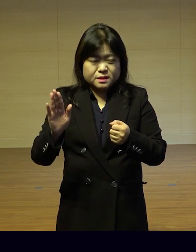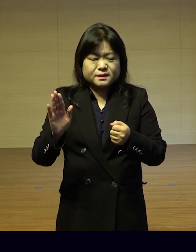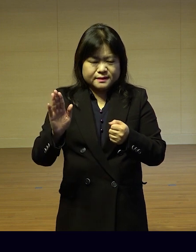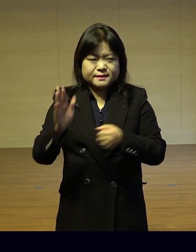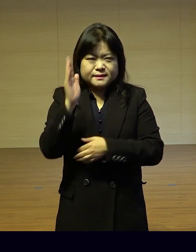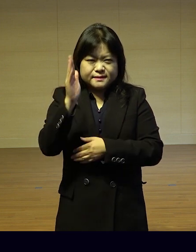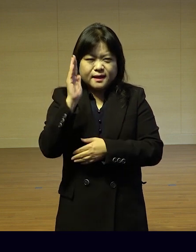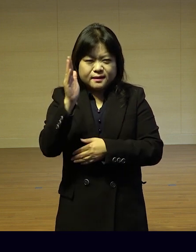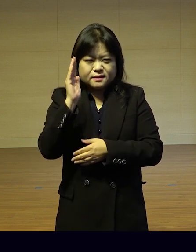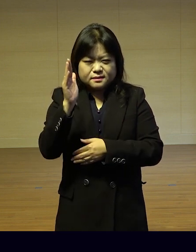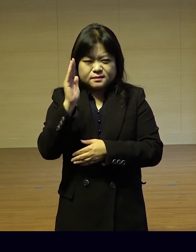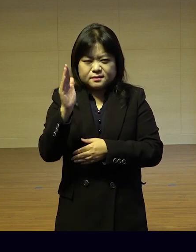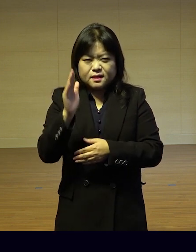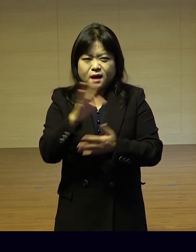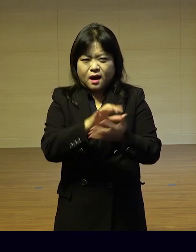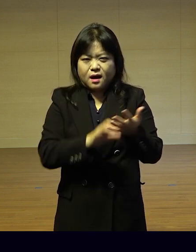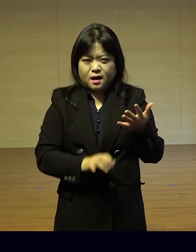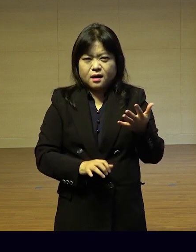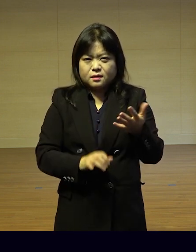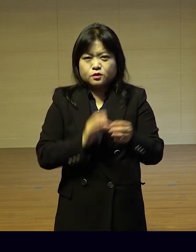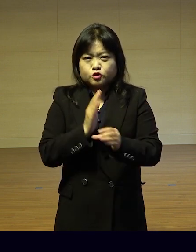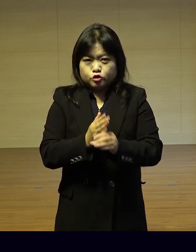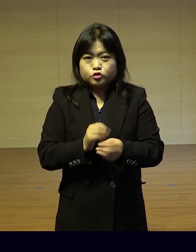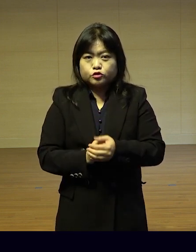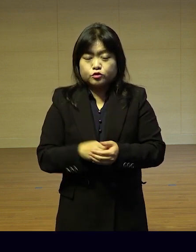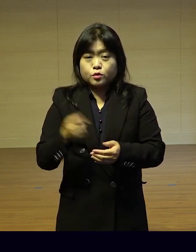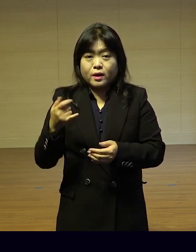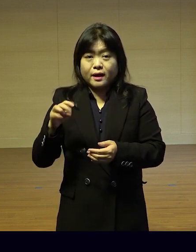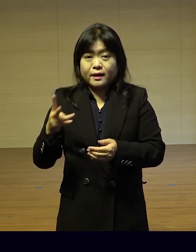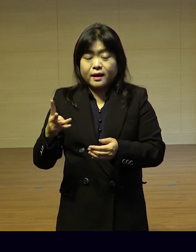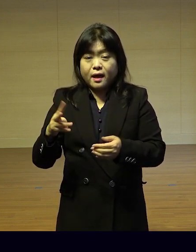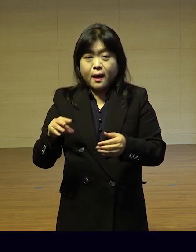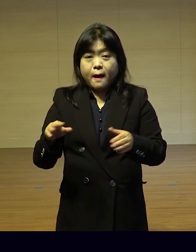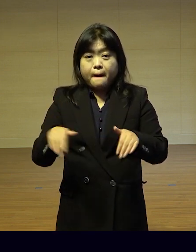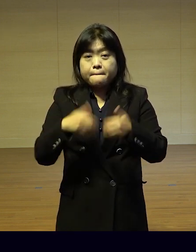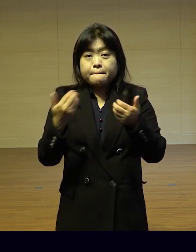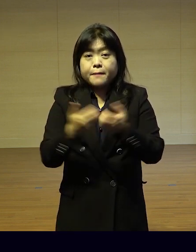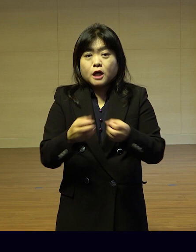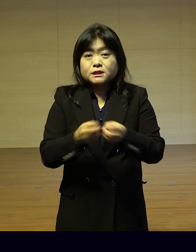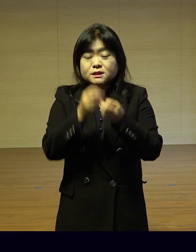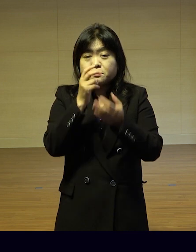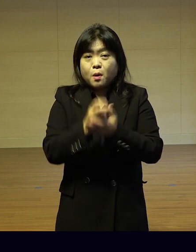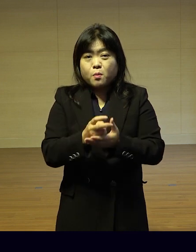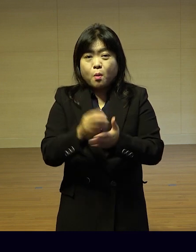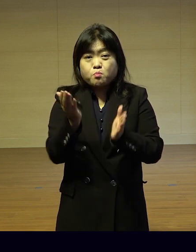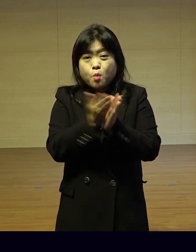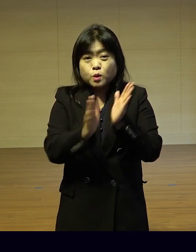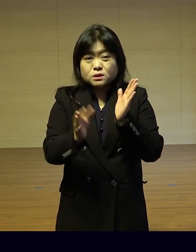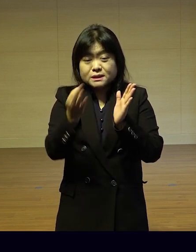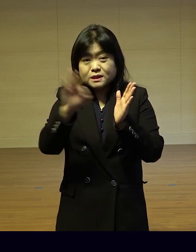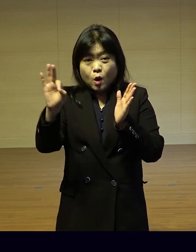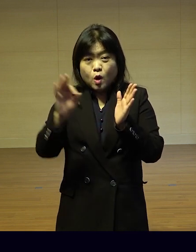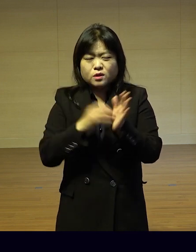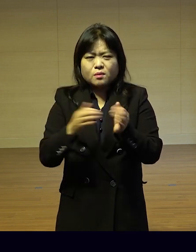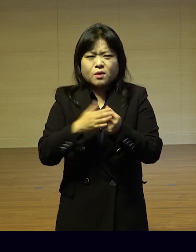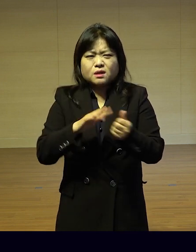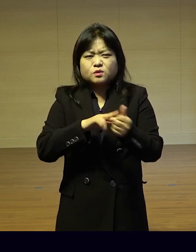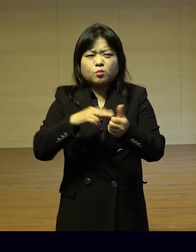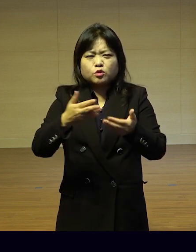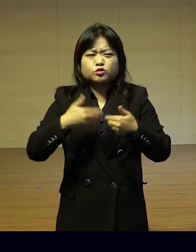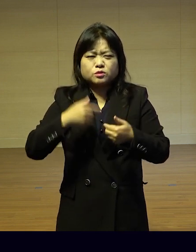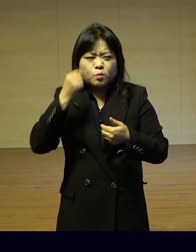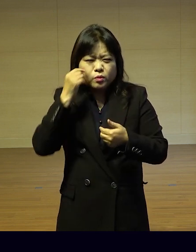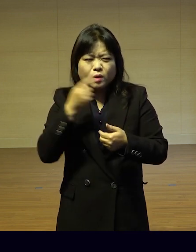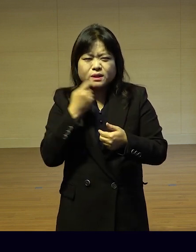불필요한 얘기를 하고 있습니다. 또한 헤겔의 변증법은 모순을 용인하고 있기 때문에 우리에게 아무 정보도 주지